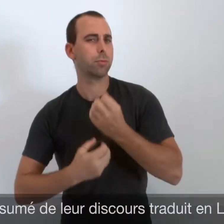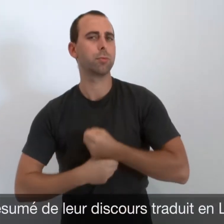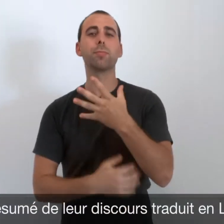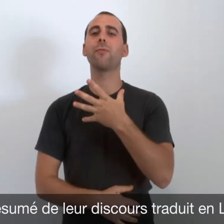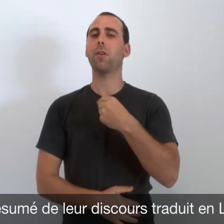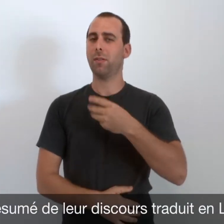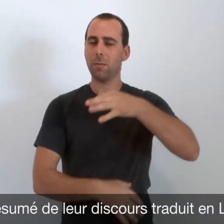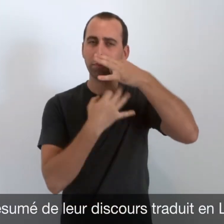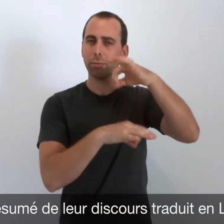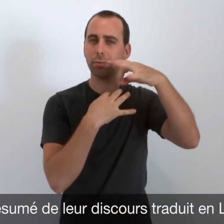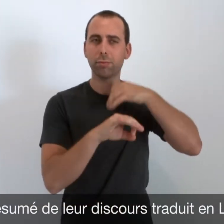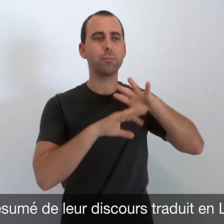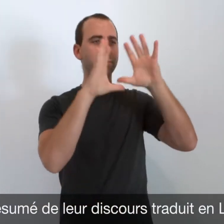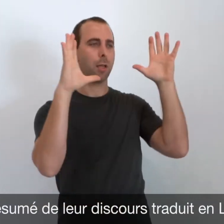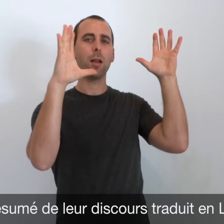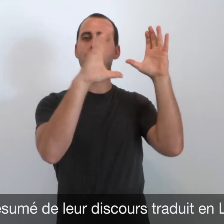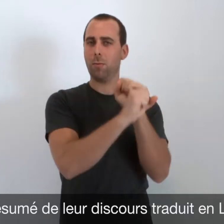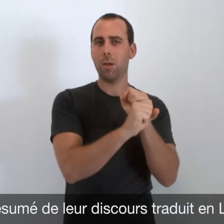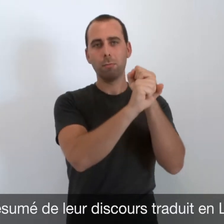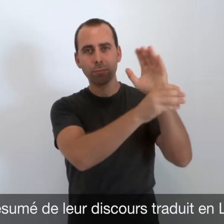Voici un résumé de leur discours traduit en LSF.